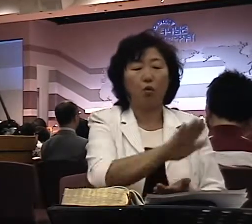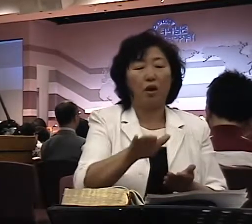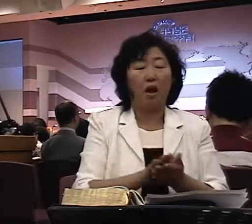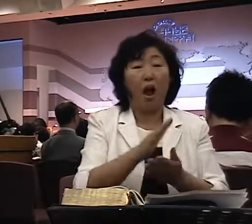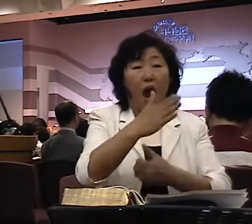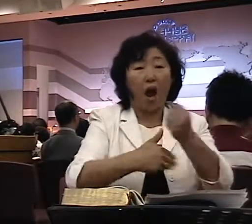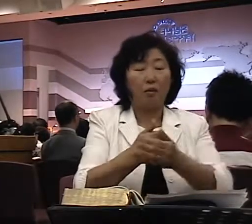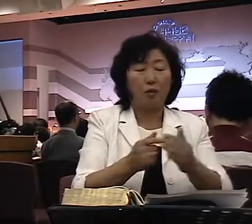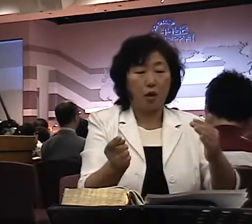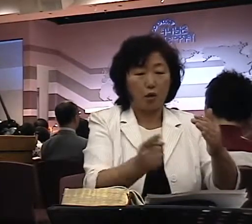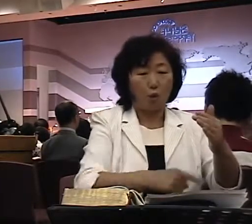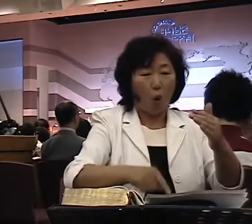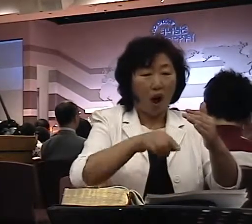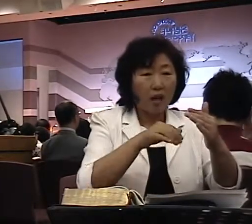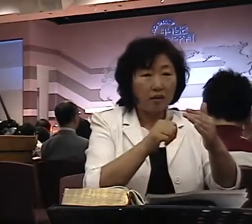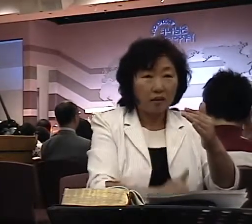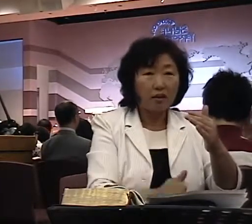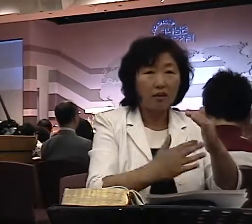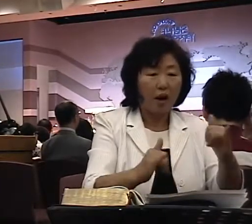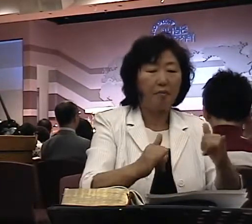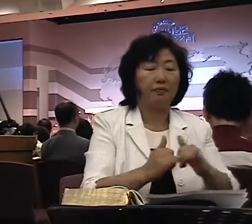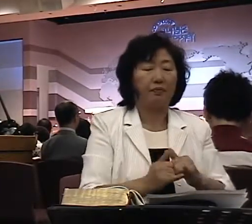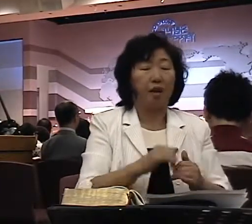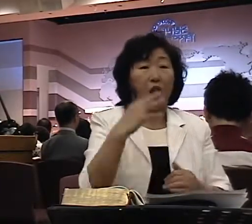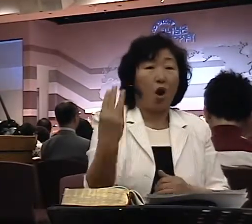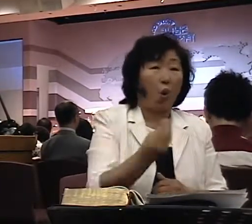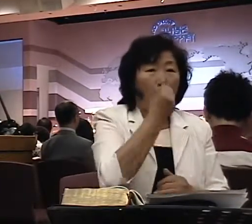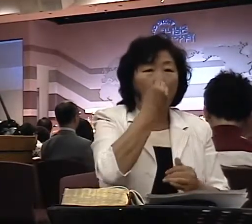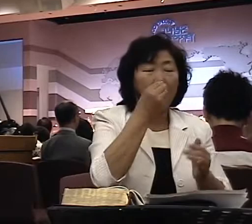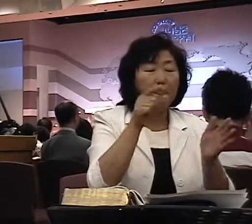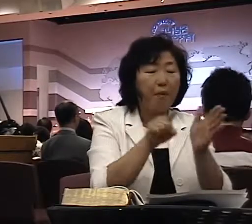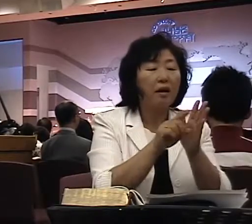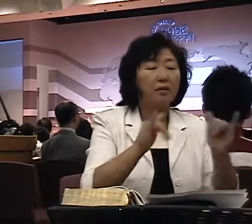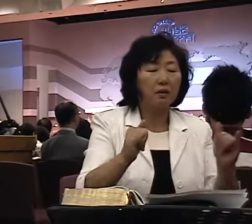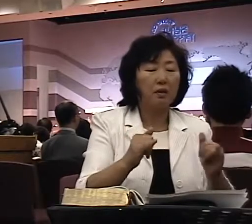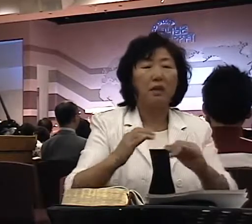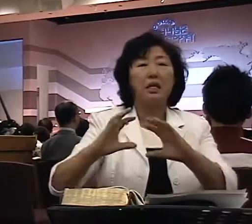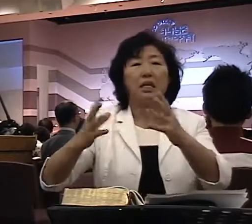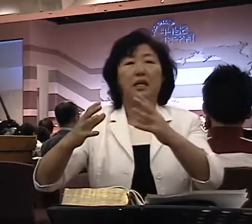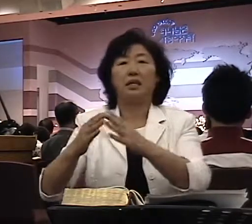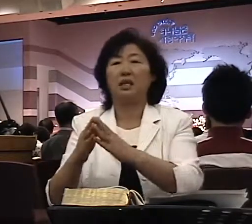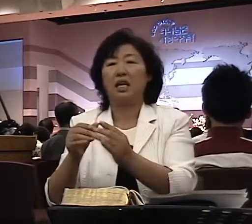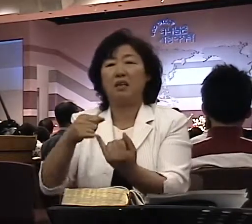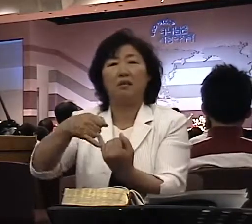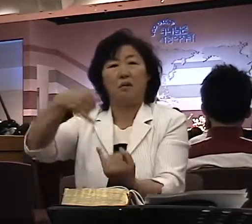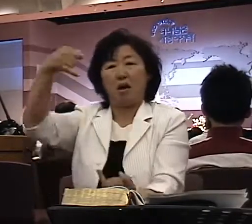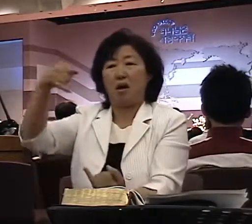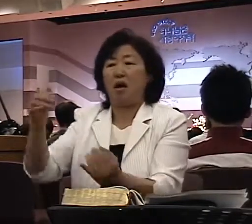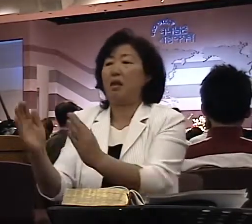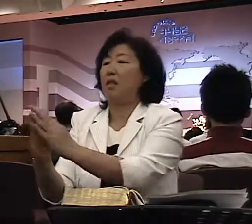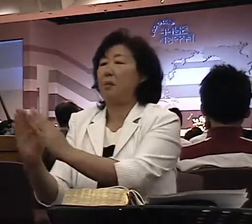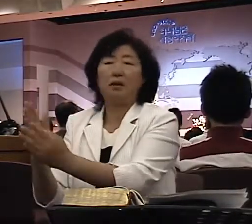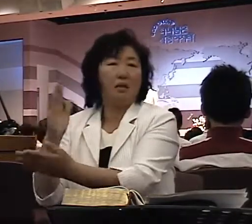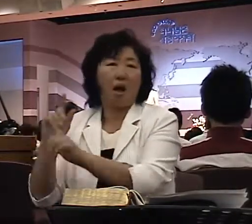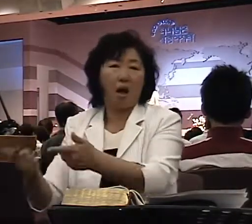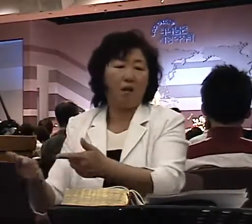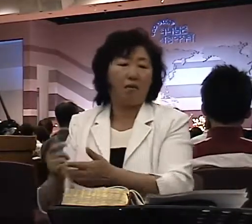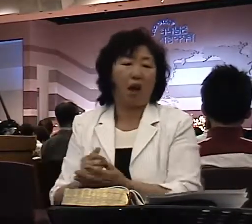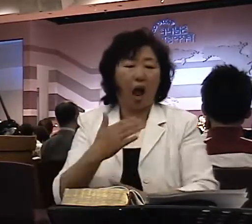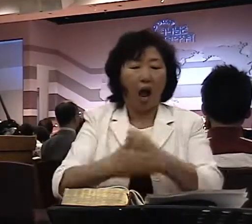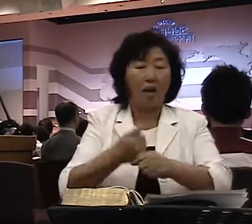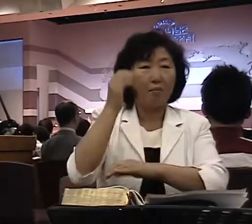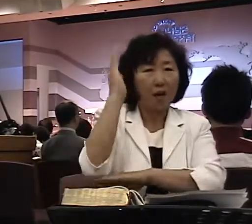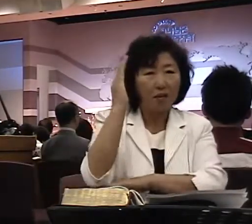자요 거룩한 하나님의 백성이기 때문에 세상의 기준과 타협하지 않고 하나님의 말씀에 순종할 수